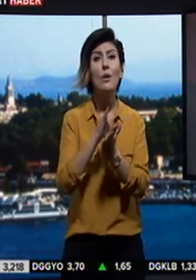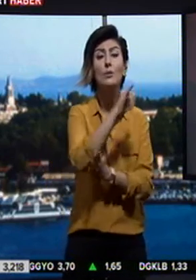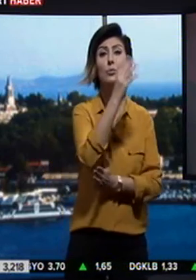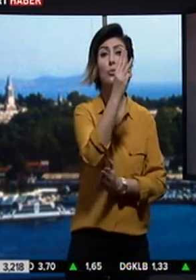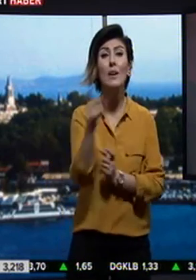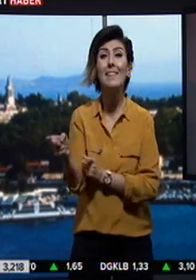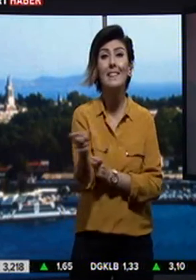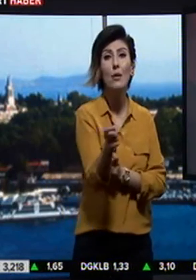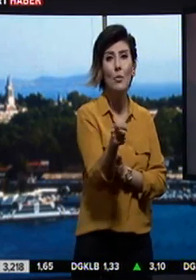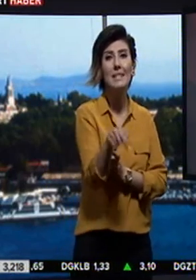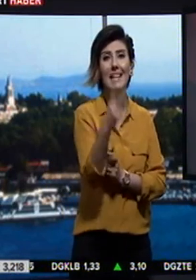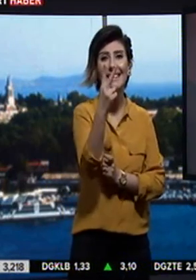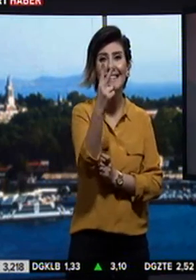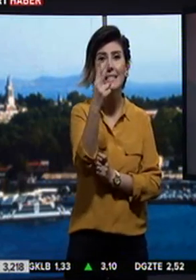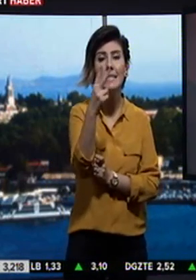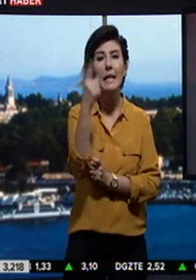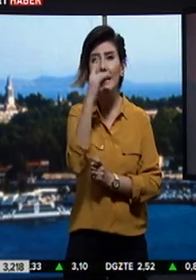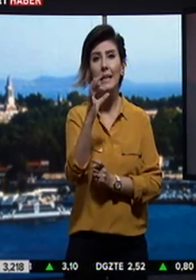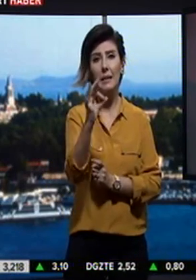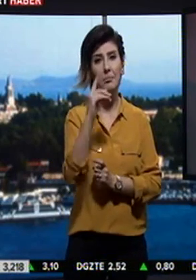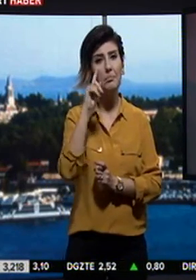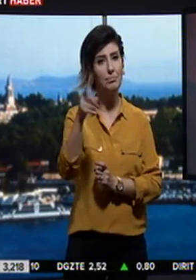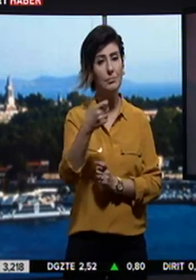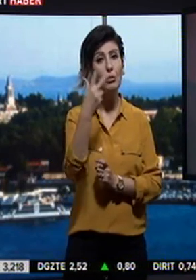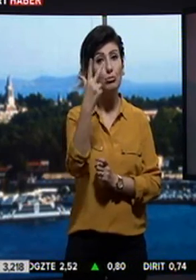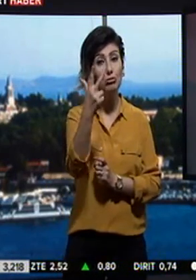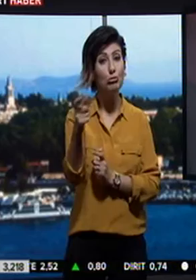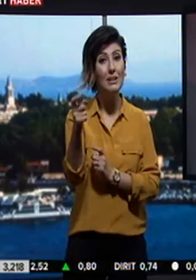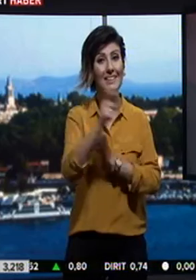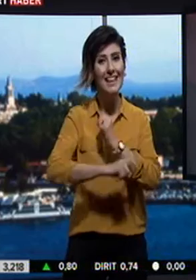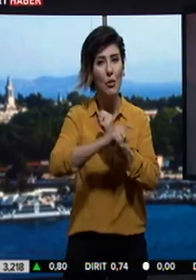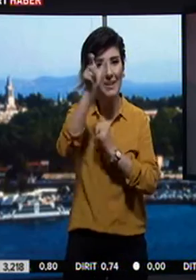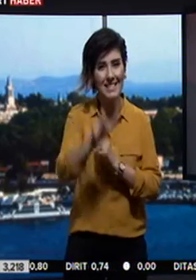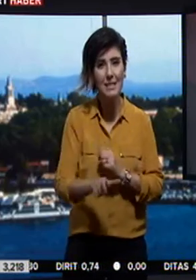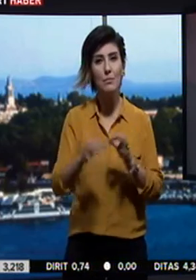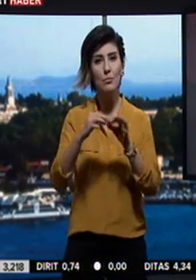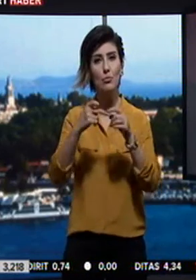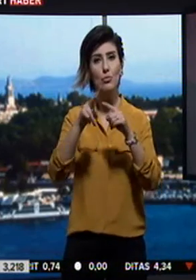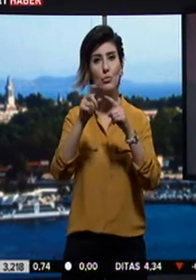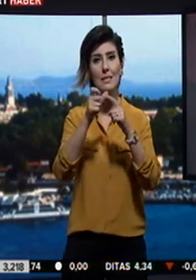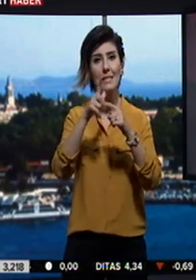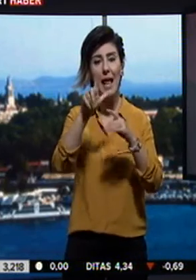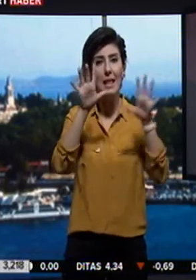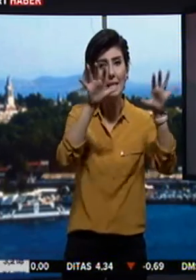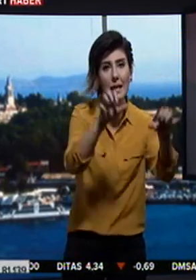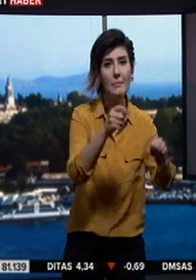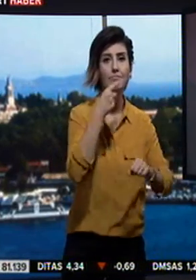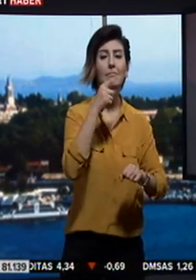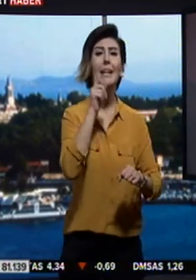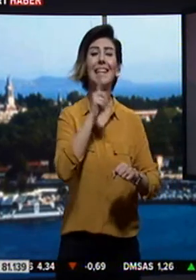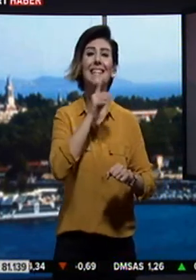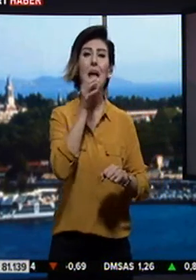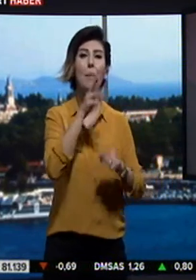Havaalanındaki 3 teröristten ikisinin kimliği belirlendi. 3. teröristin de Brüksel'de yakalandığı ileri sürüldü. İngiliz